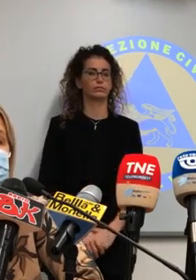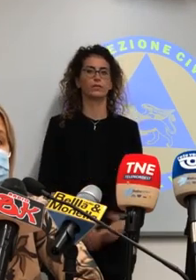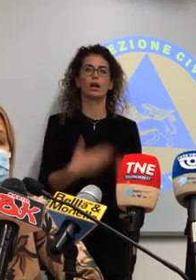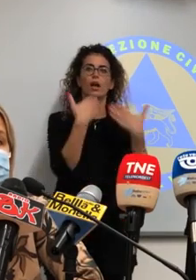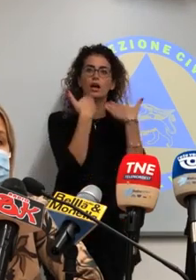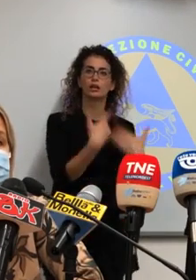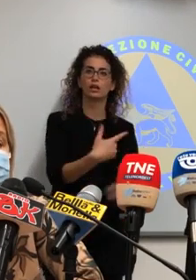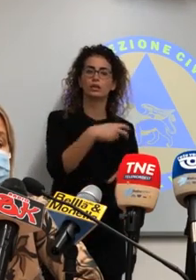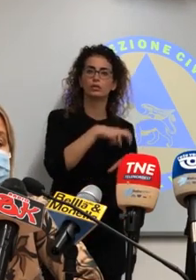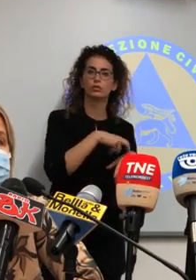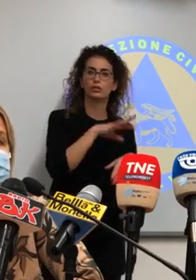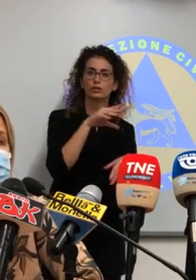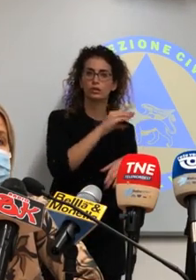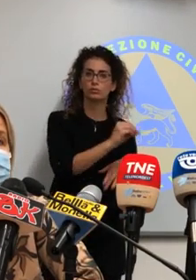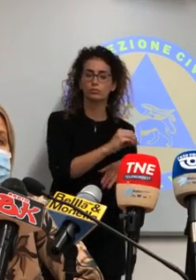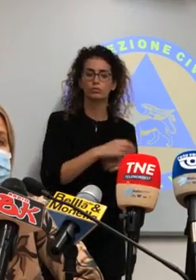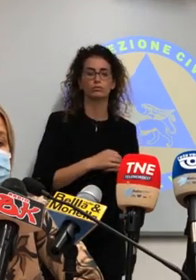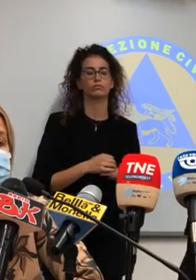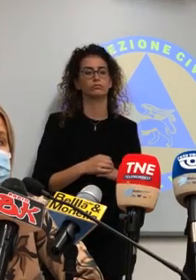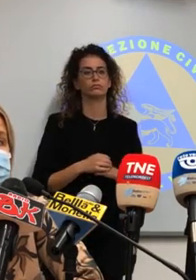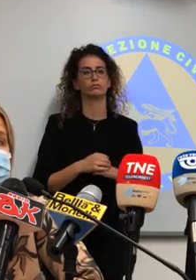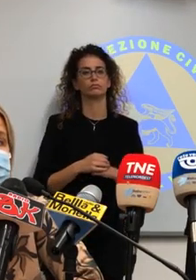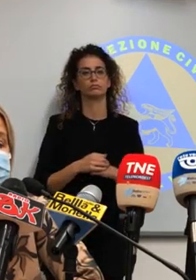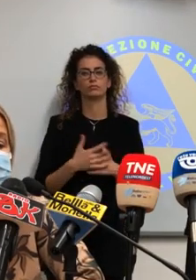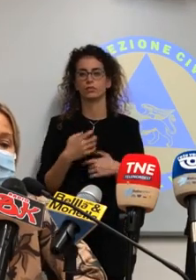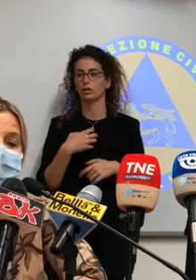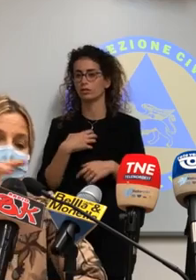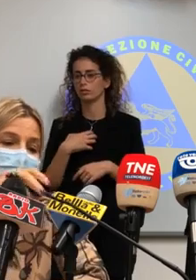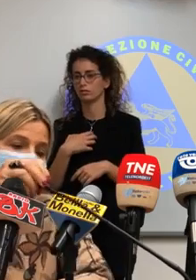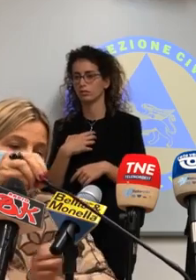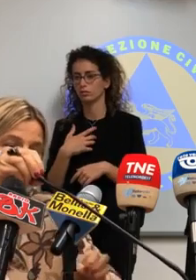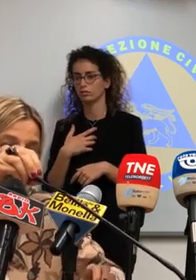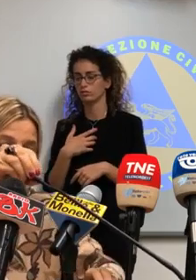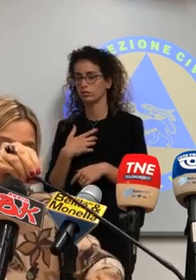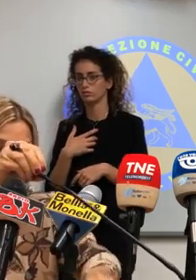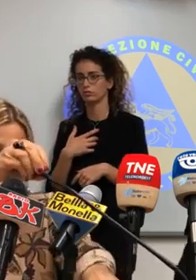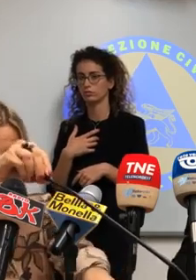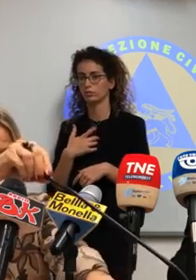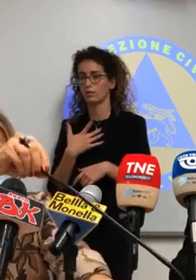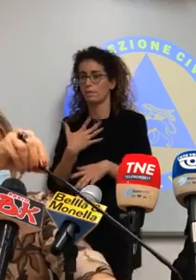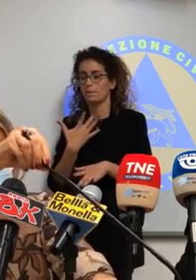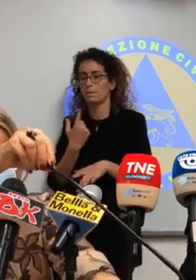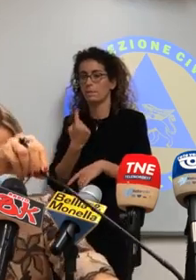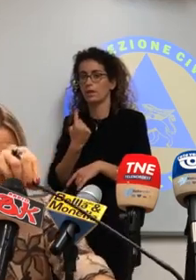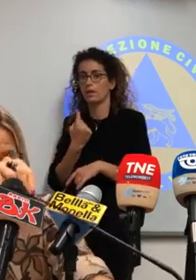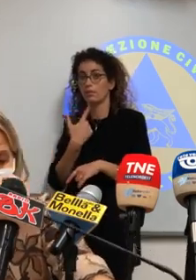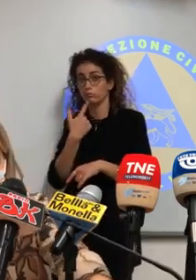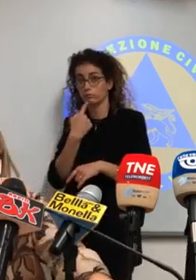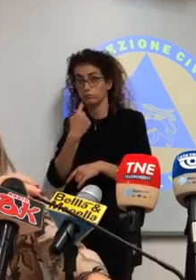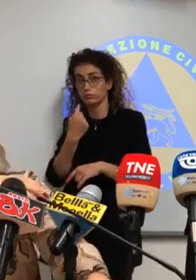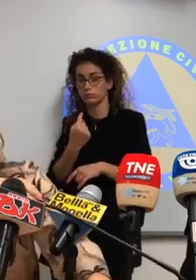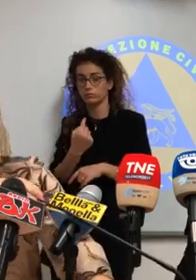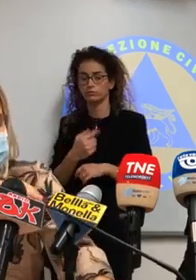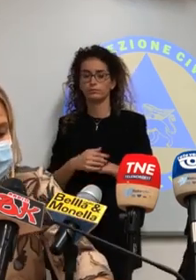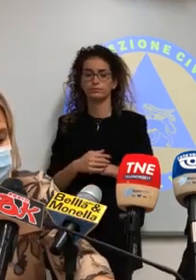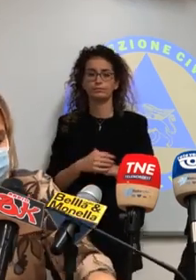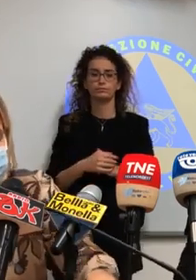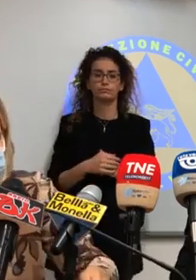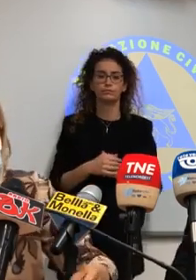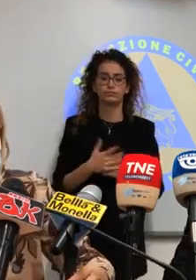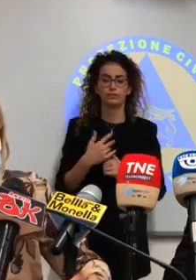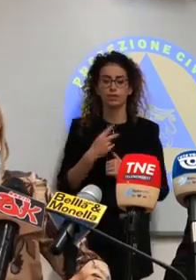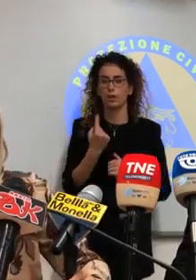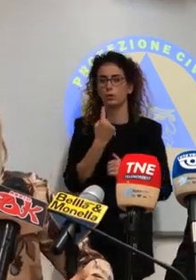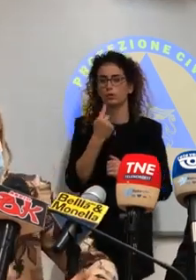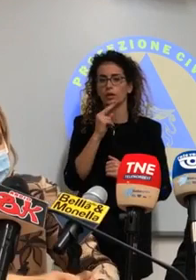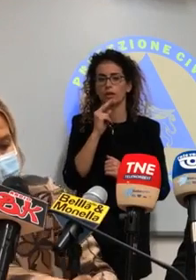Grazie dottoressa Russo. Se l'assessore Lanzarini ha qualcosa da dirci. No,